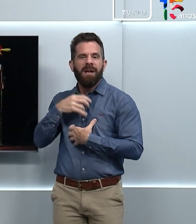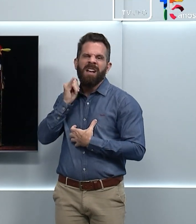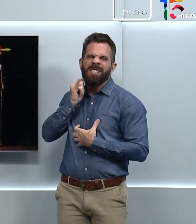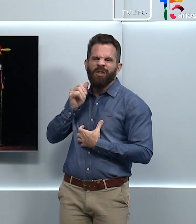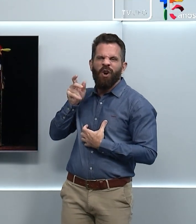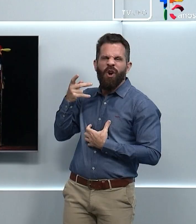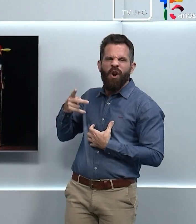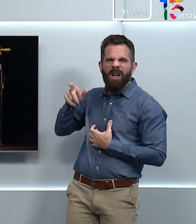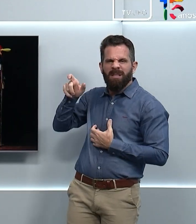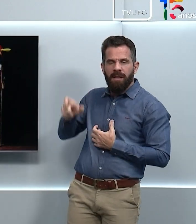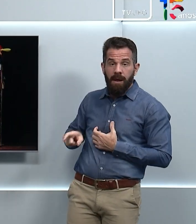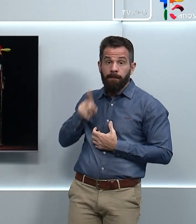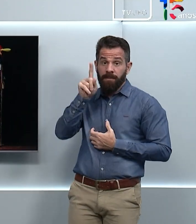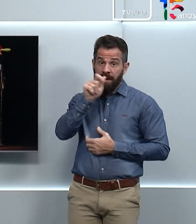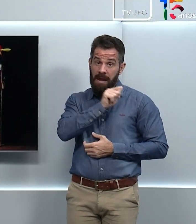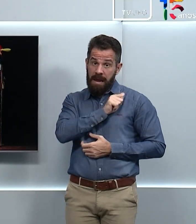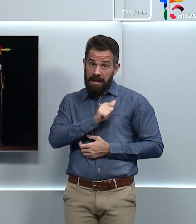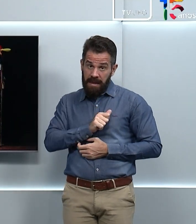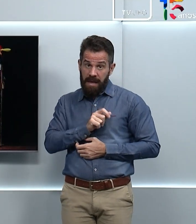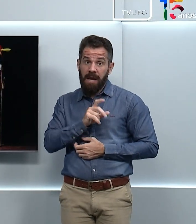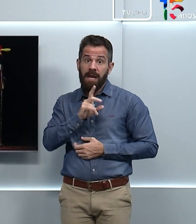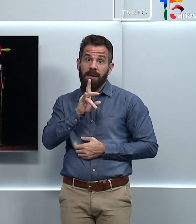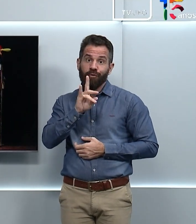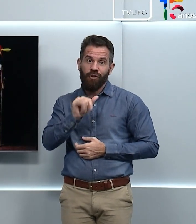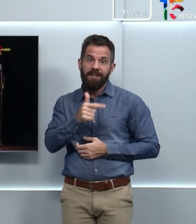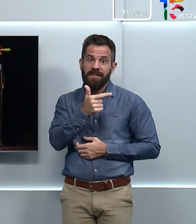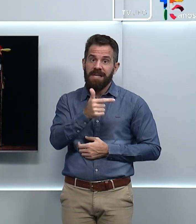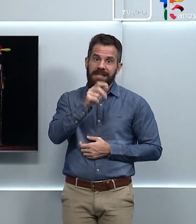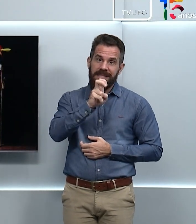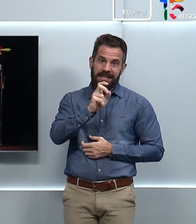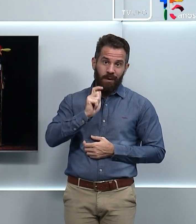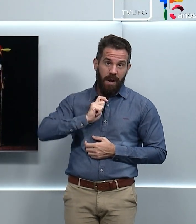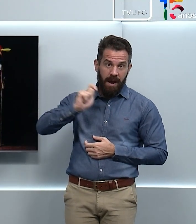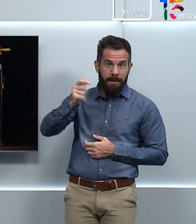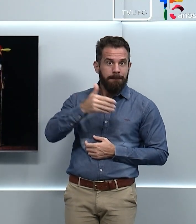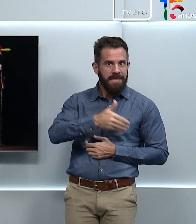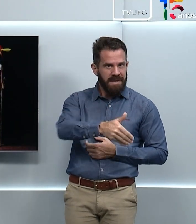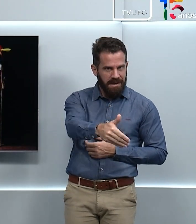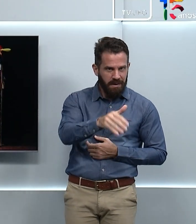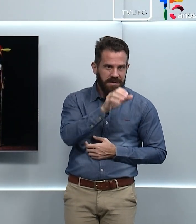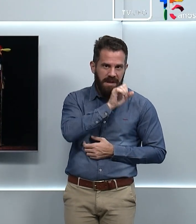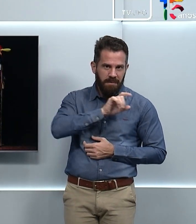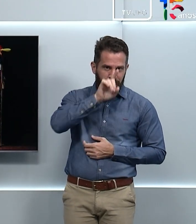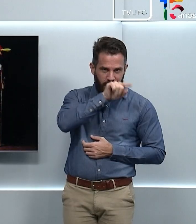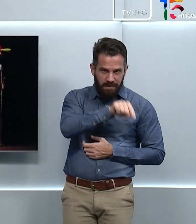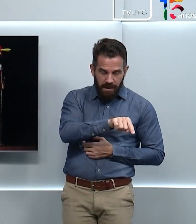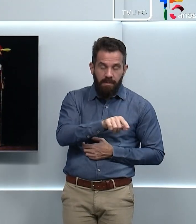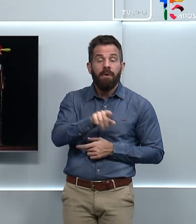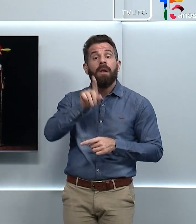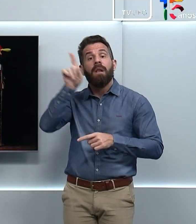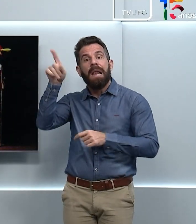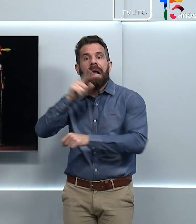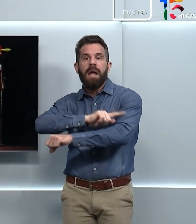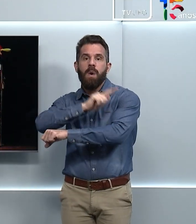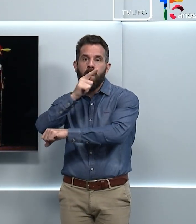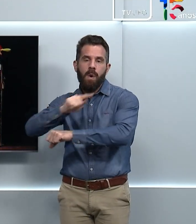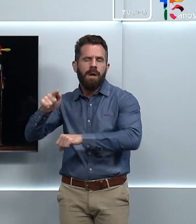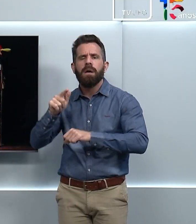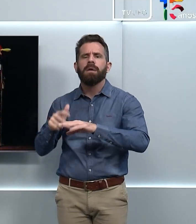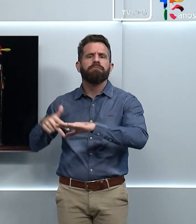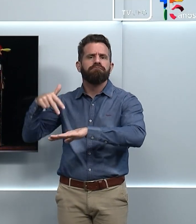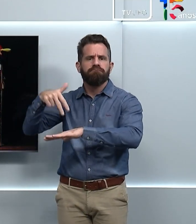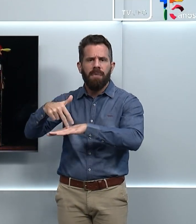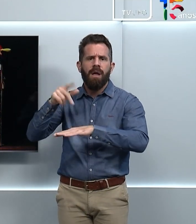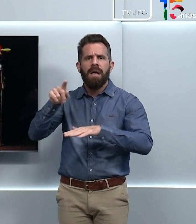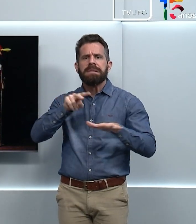cidade, no dia 25 de abril, já aqui nesse final de semana. Já na cidade de Goiás, a apresentação será na